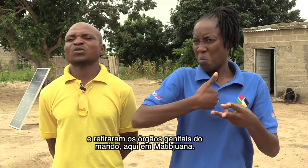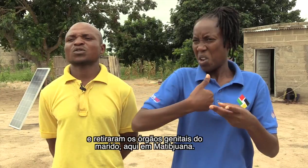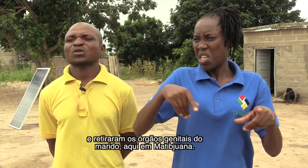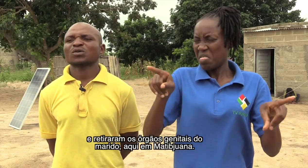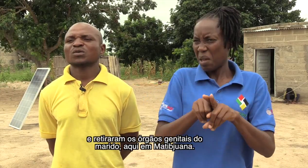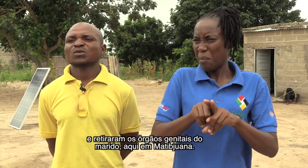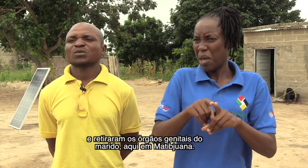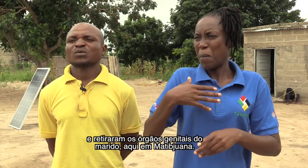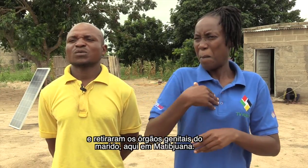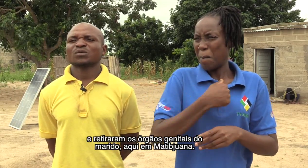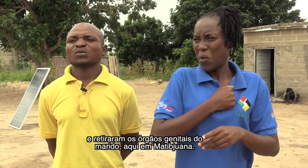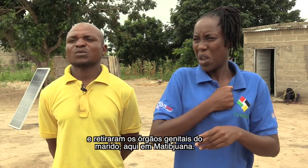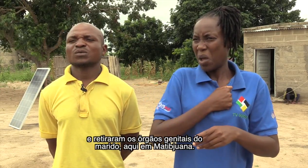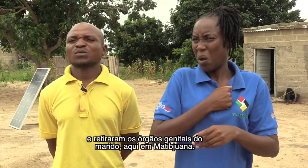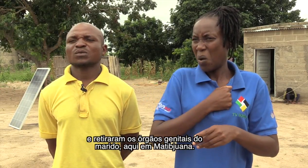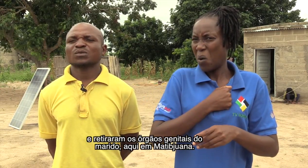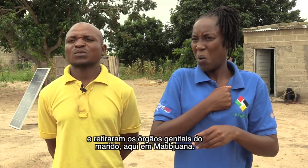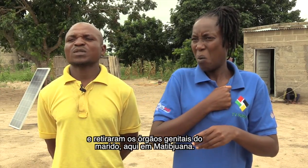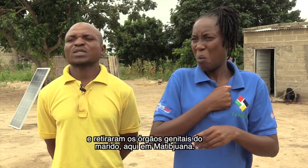humanos.